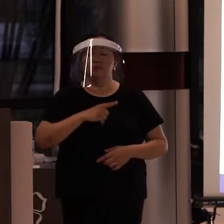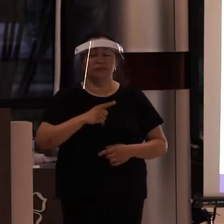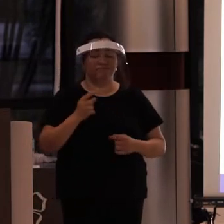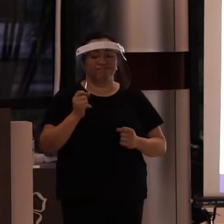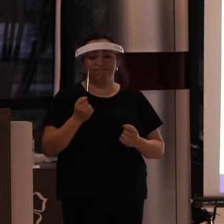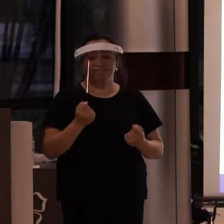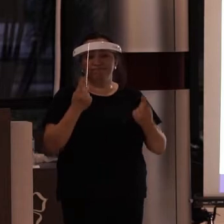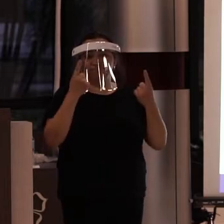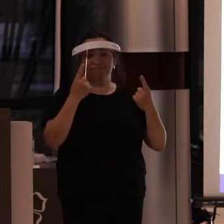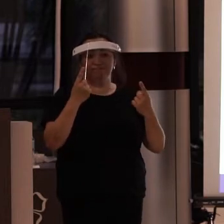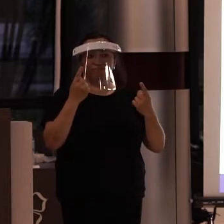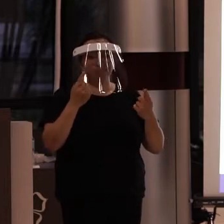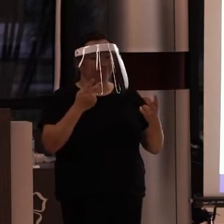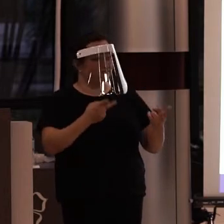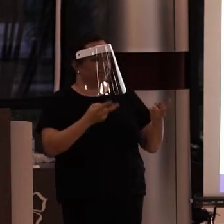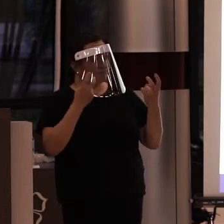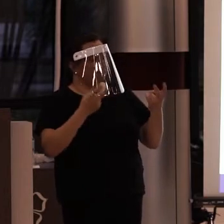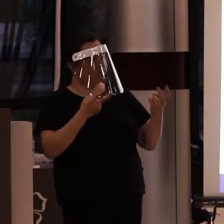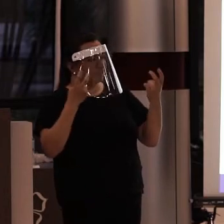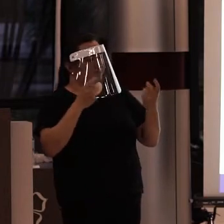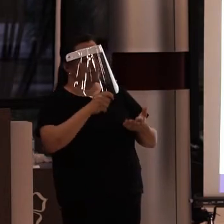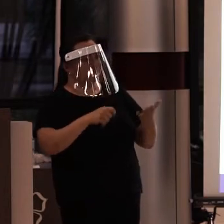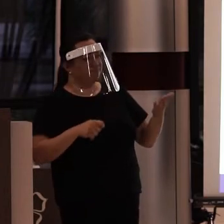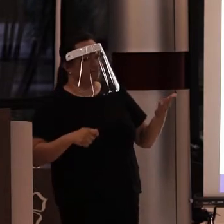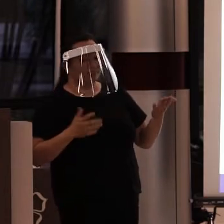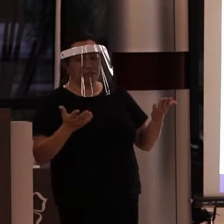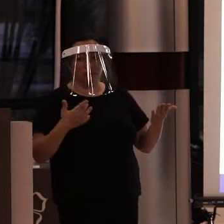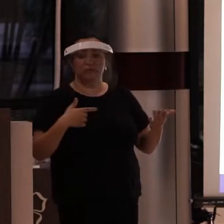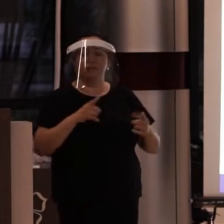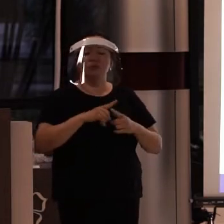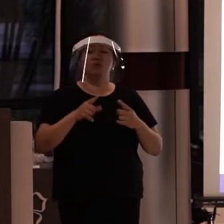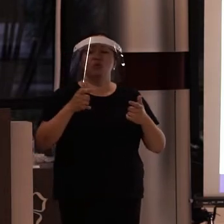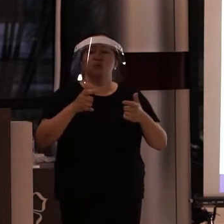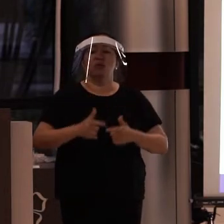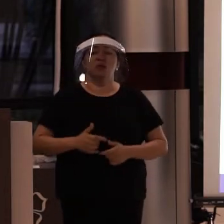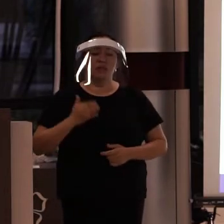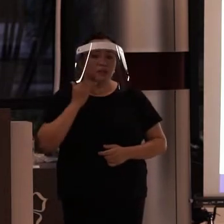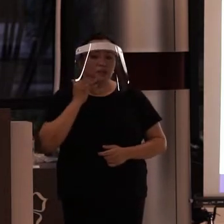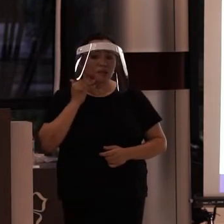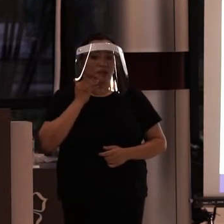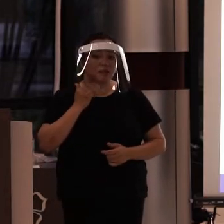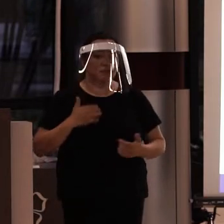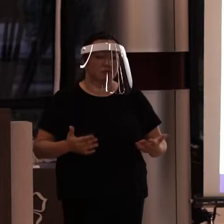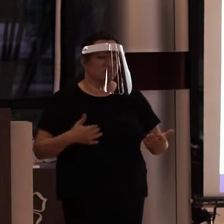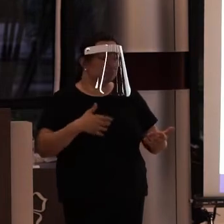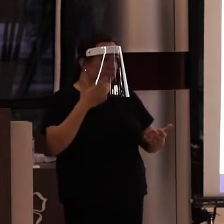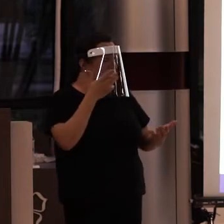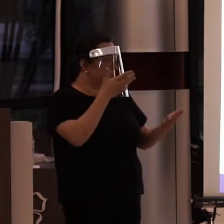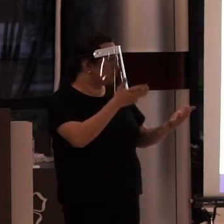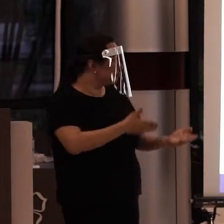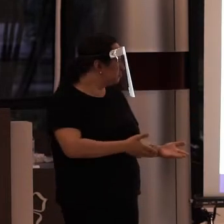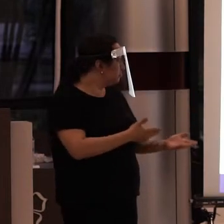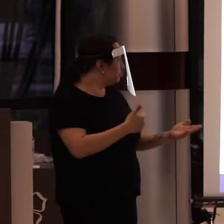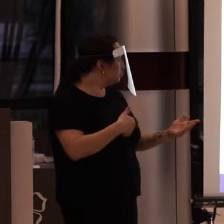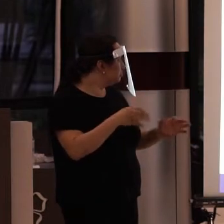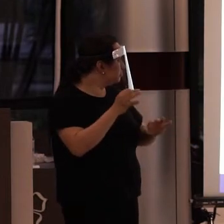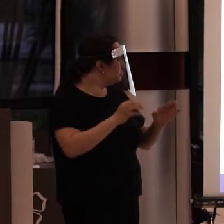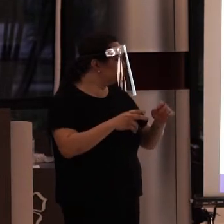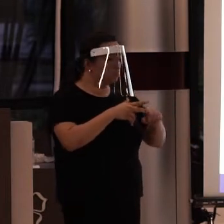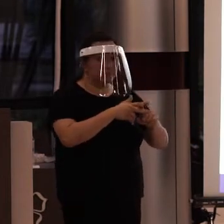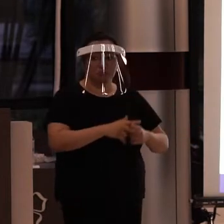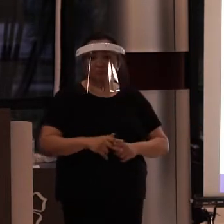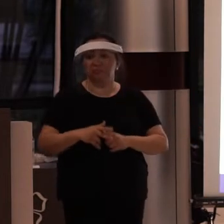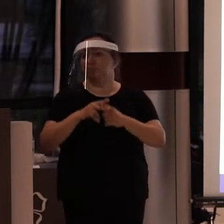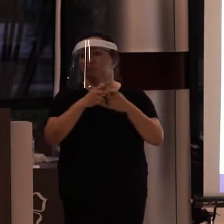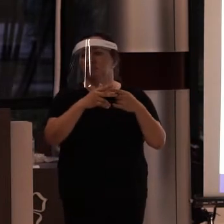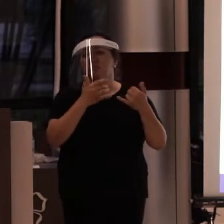que é fantástico, né? Aí se você olhar aqui, eu pergunto, onde que está o defeito? Aí isso aqui, como não é um painel